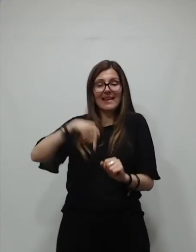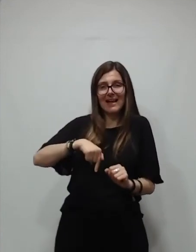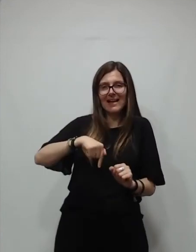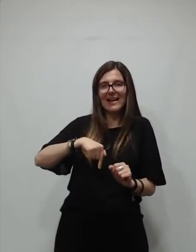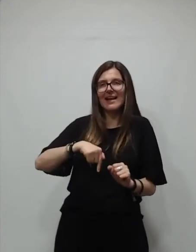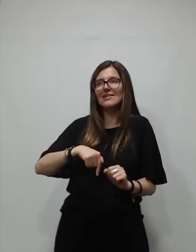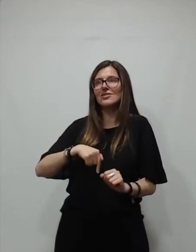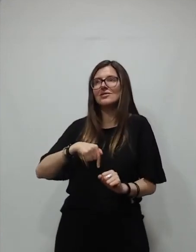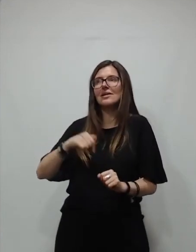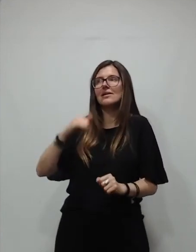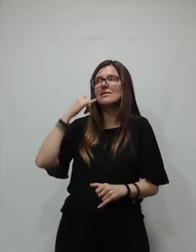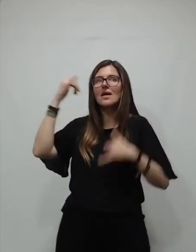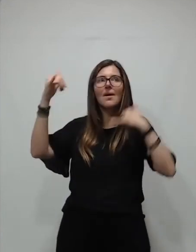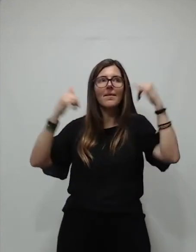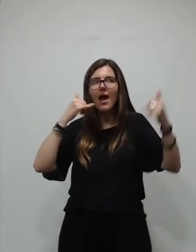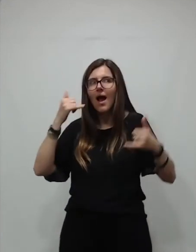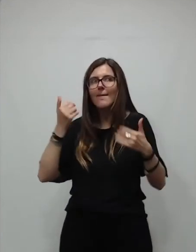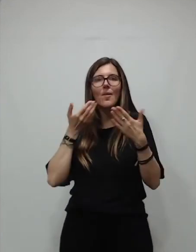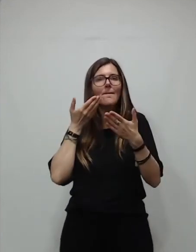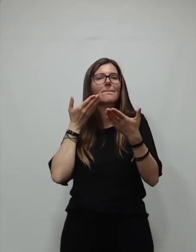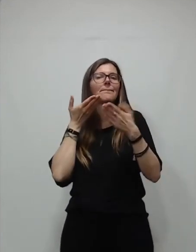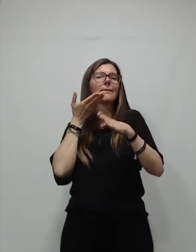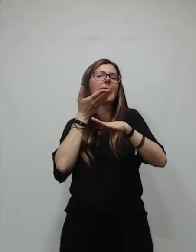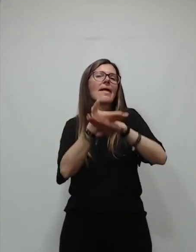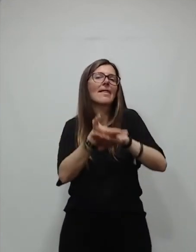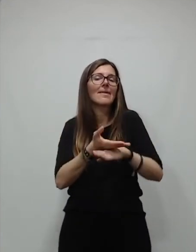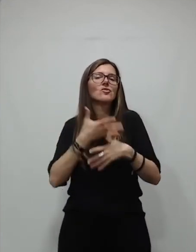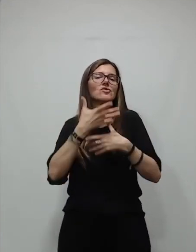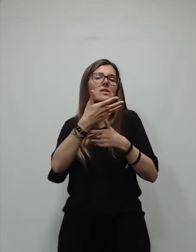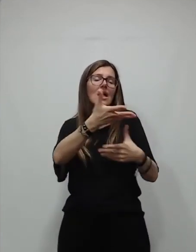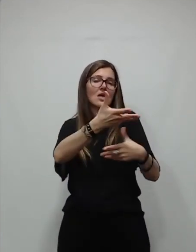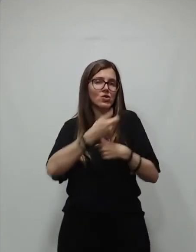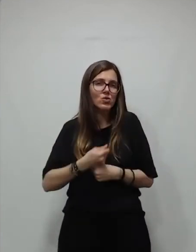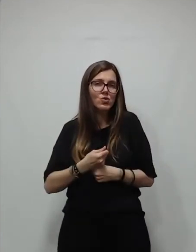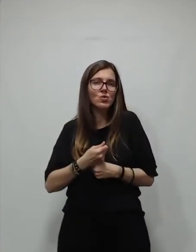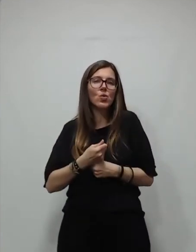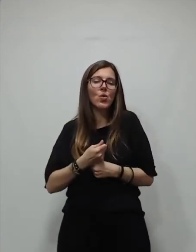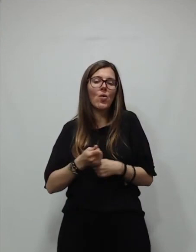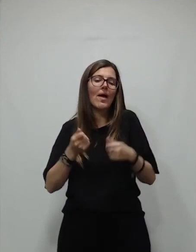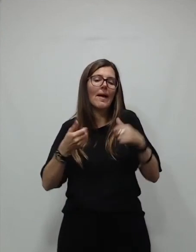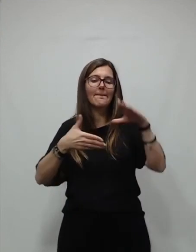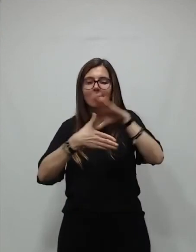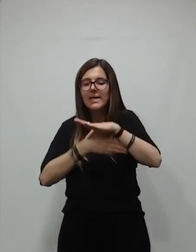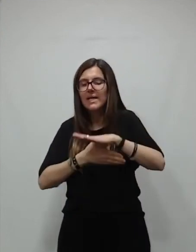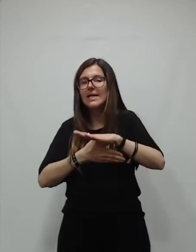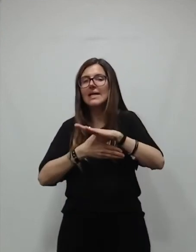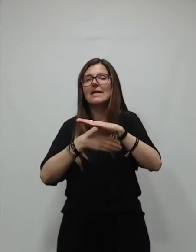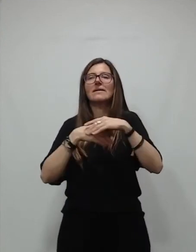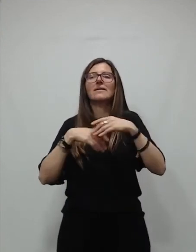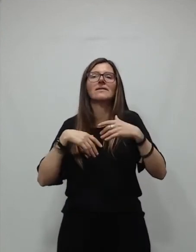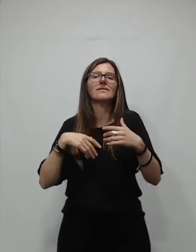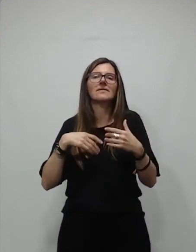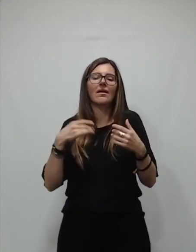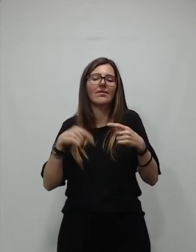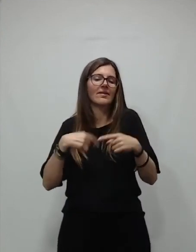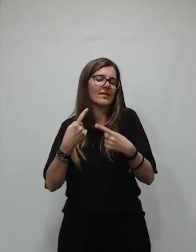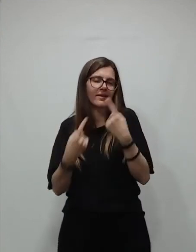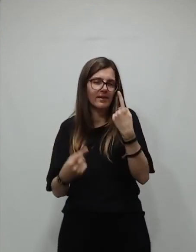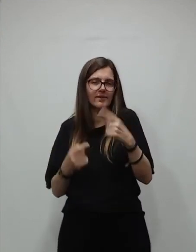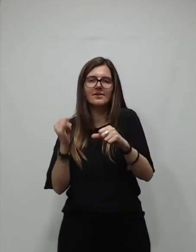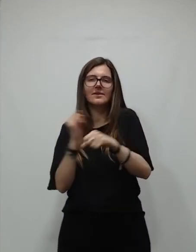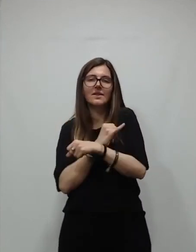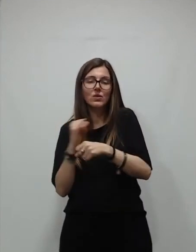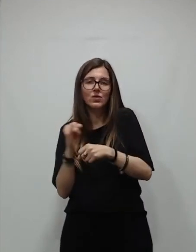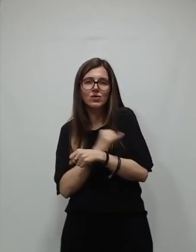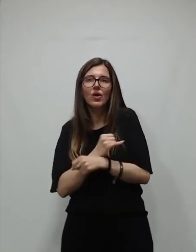del Ministerio, de Cultura, etcétera, para empezar a dialogar pensando en el territorio. En Canelones se está haciendo esto, y